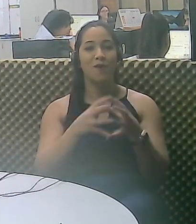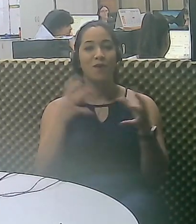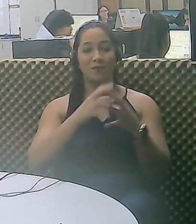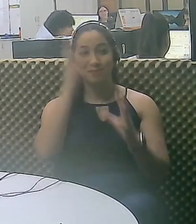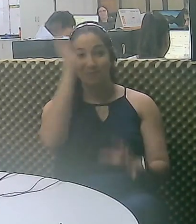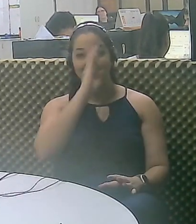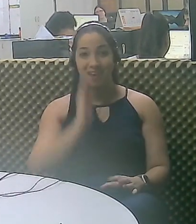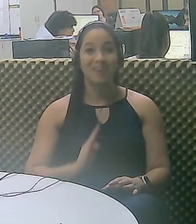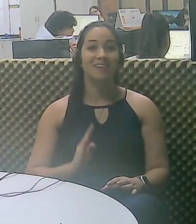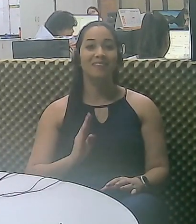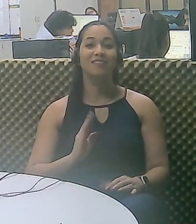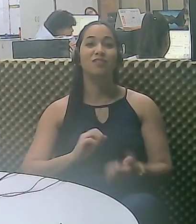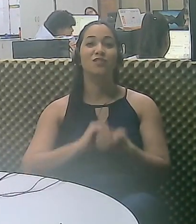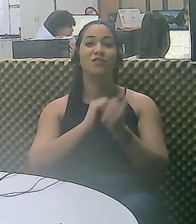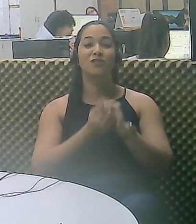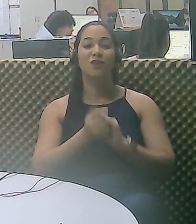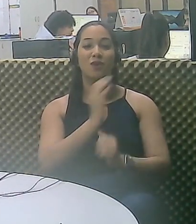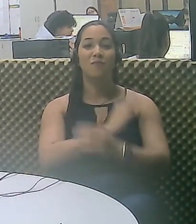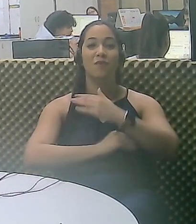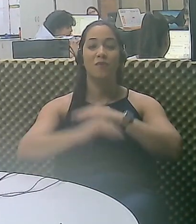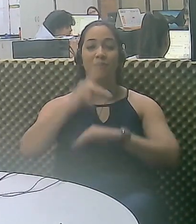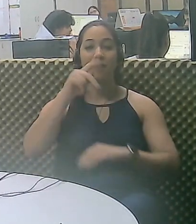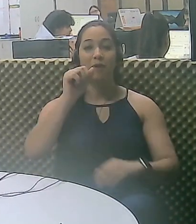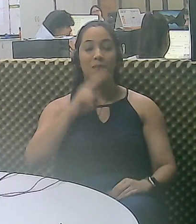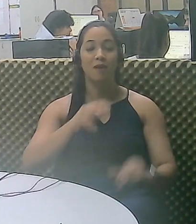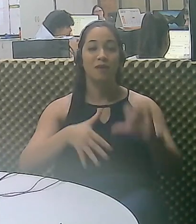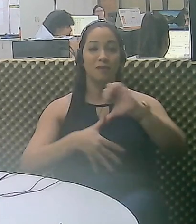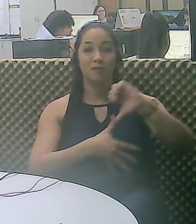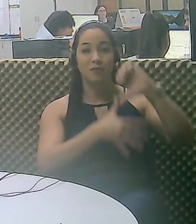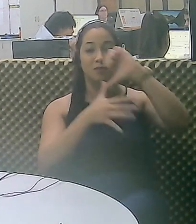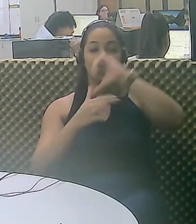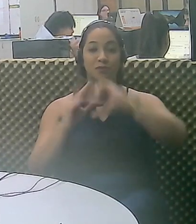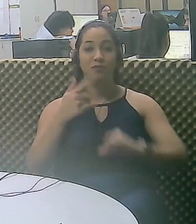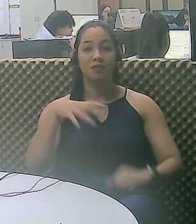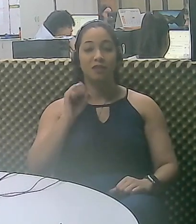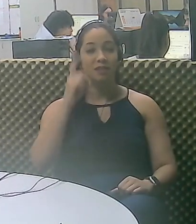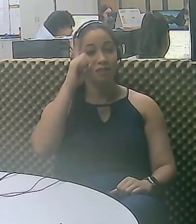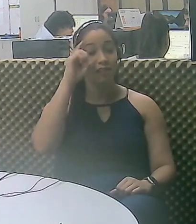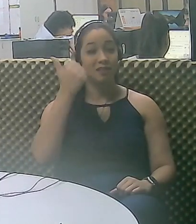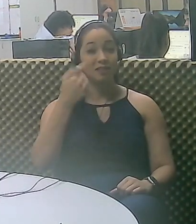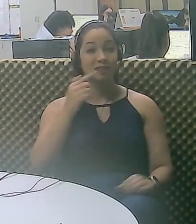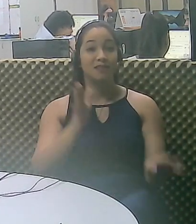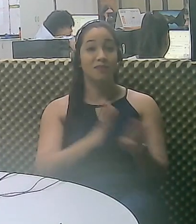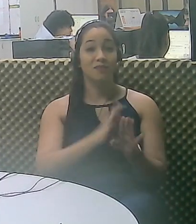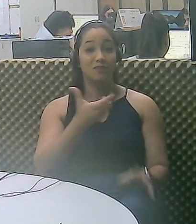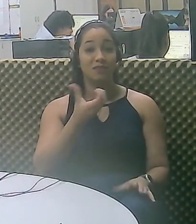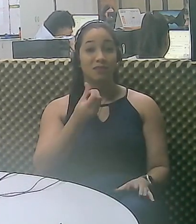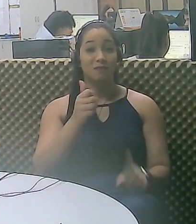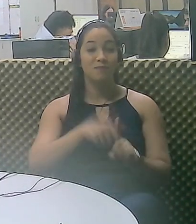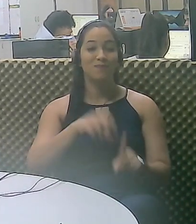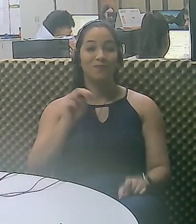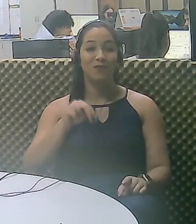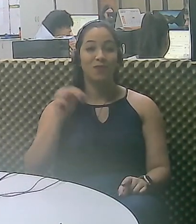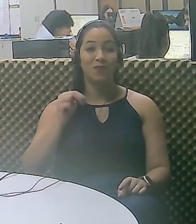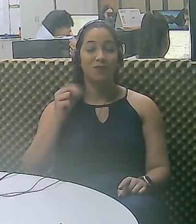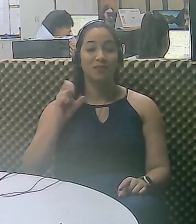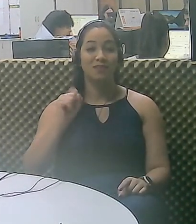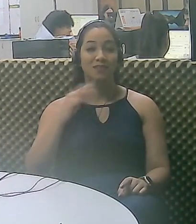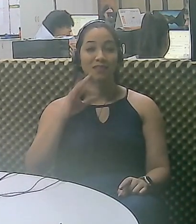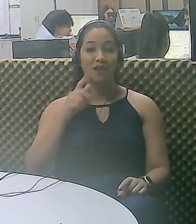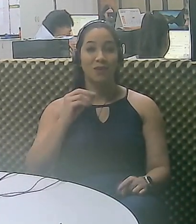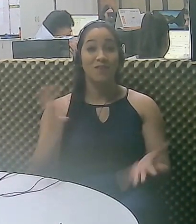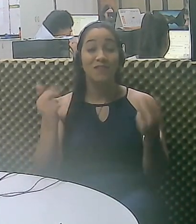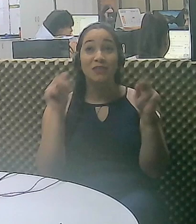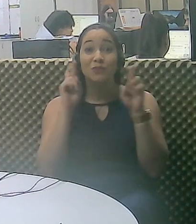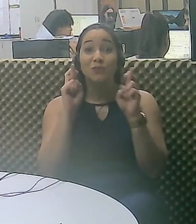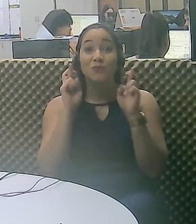seleção brasileira nos Jogos Parapan-Americanos do Chile, entre 17 e 26 de novembro, em Santiago.